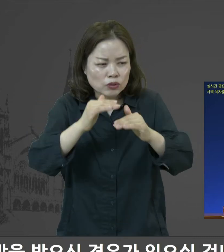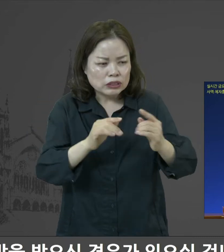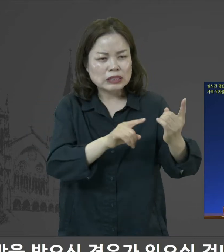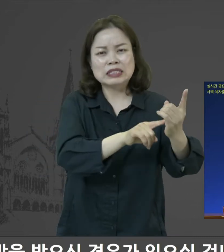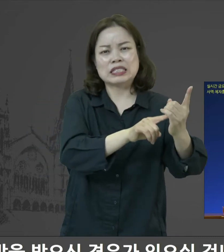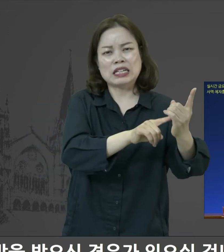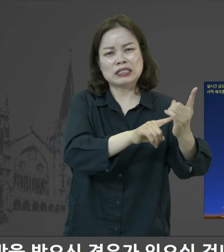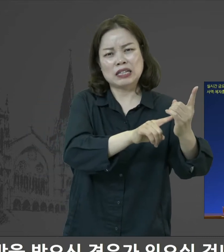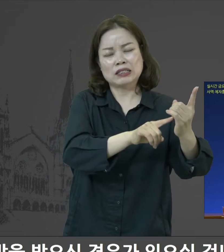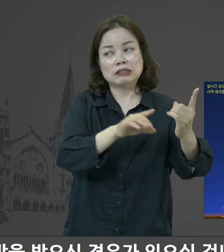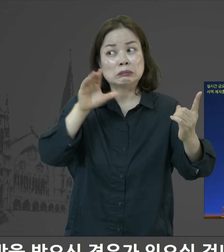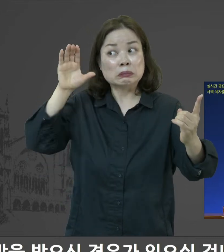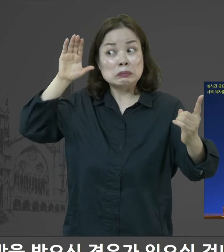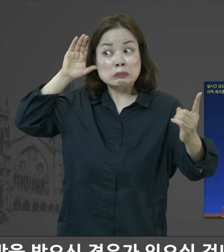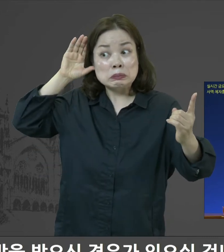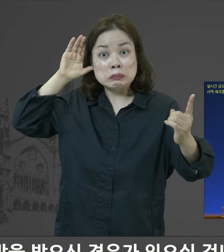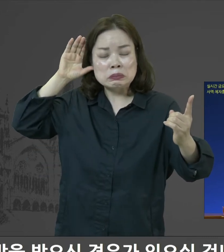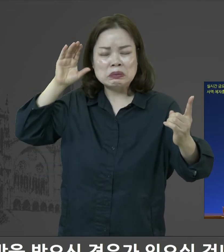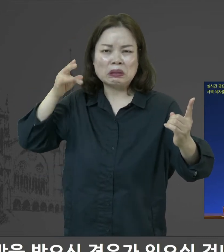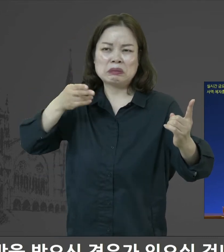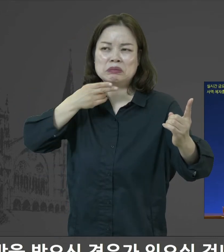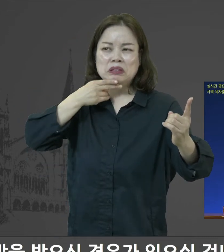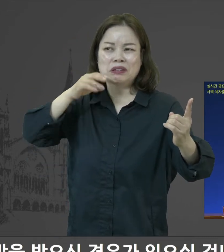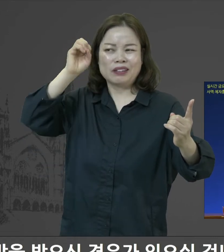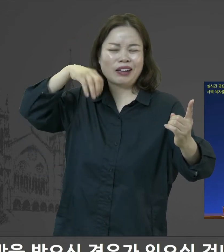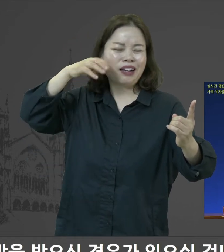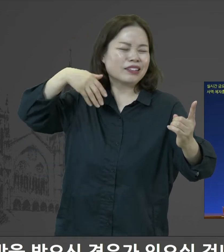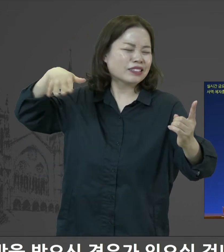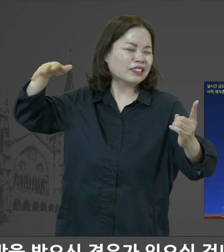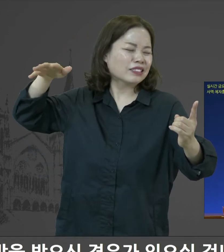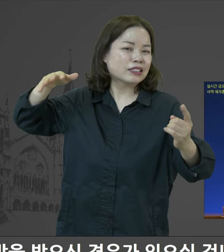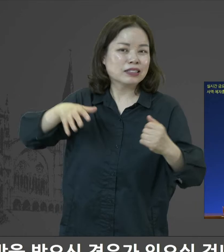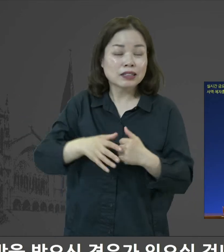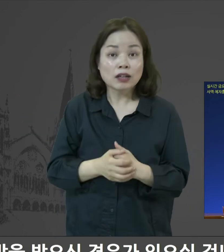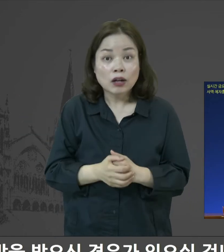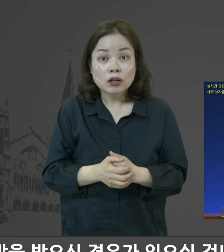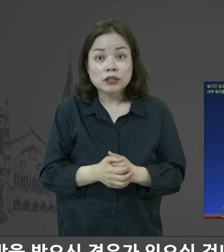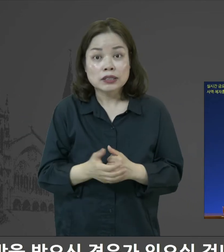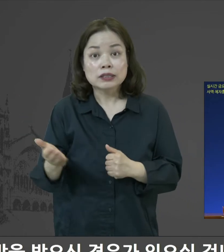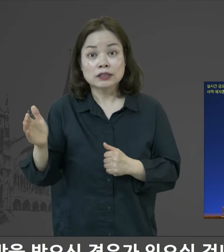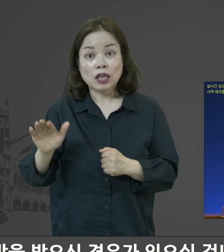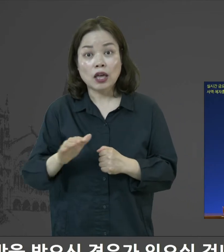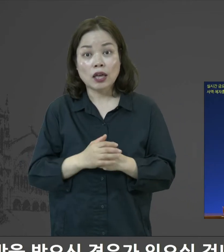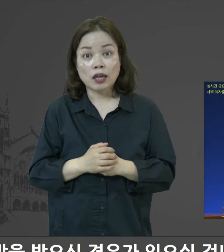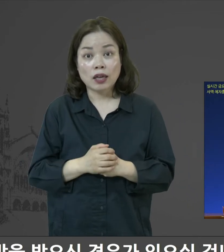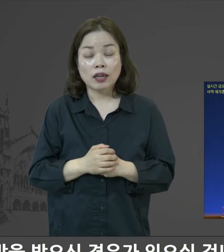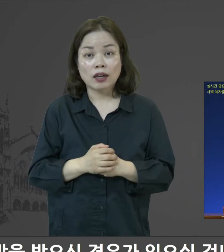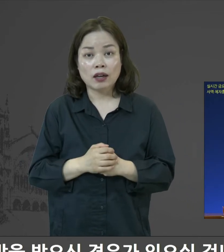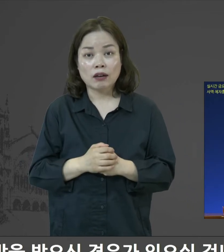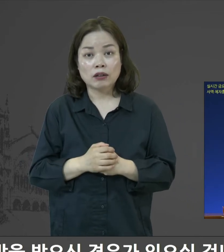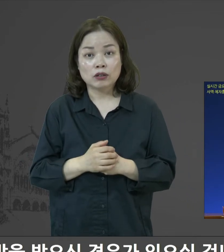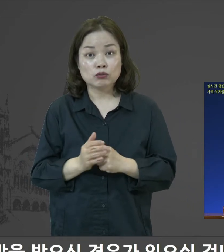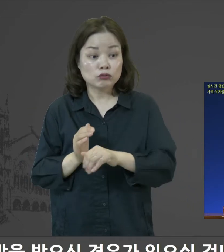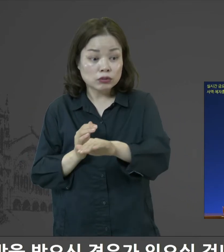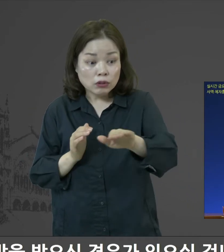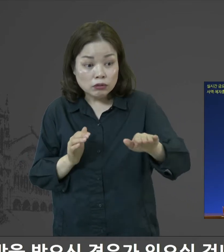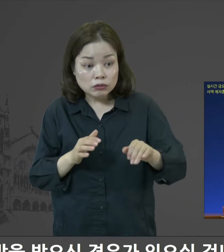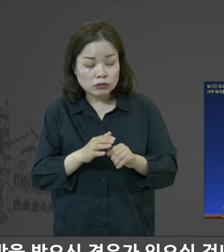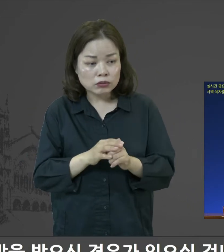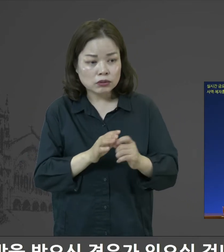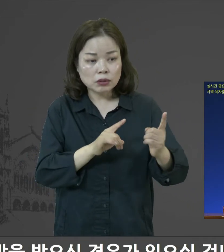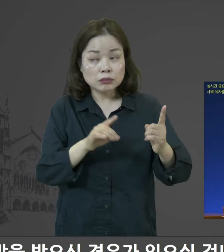상대가 솔깃하지 않을 내용일 가능성이 많은 겁니다. 근데 그렇다고 해서 우리가